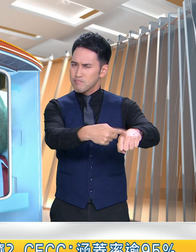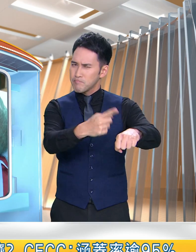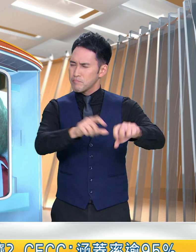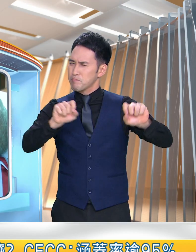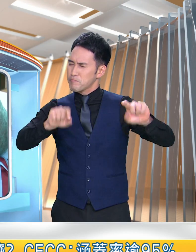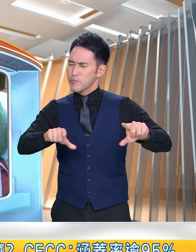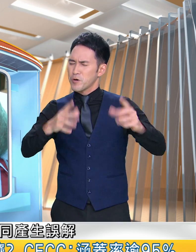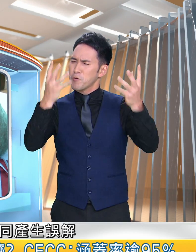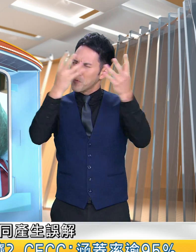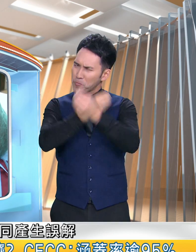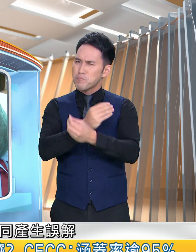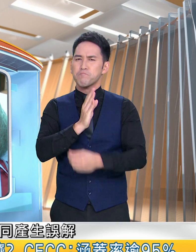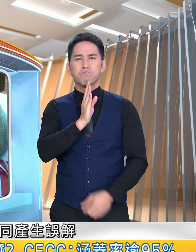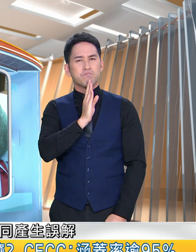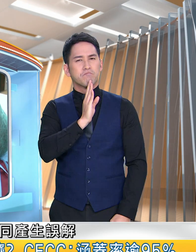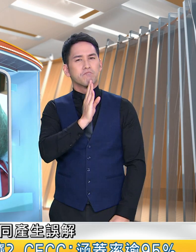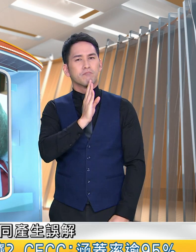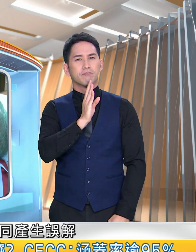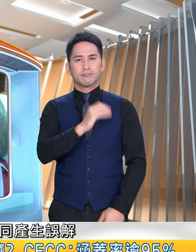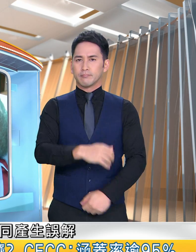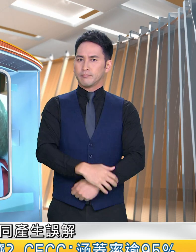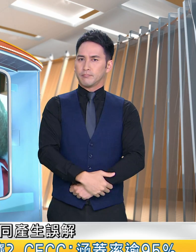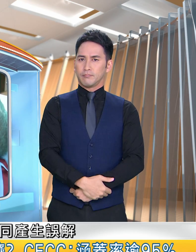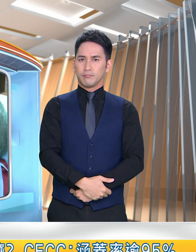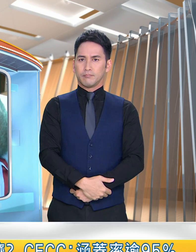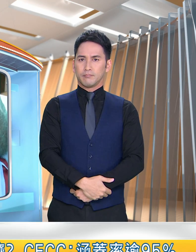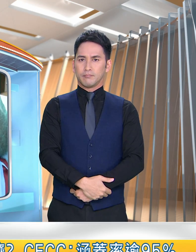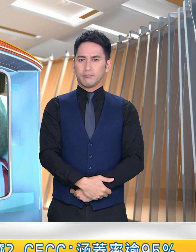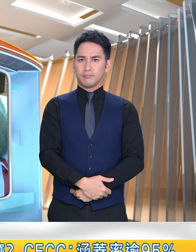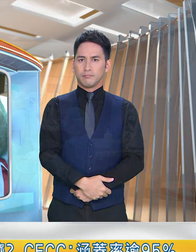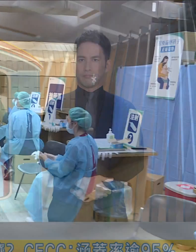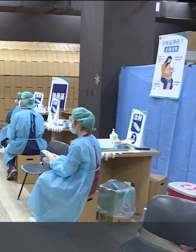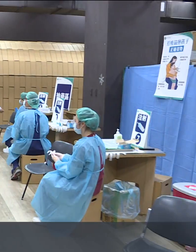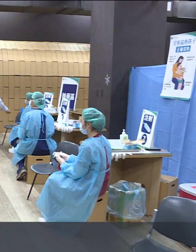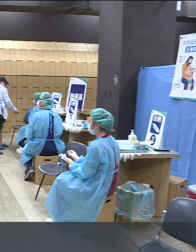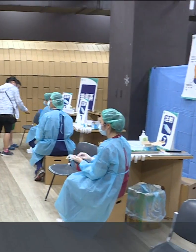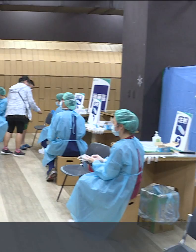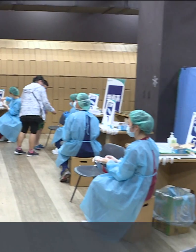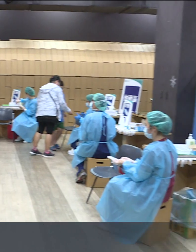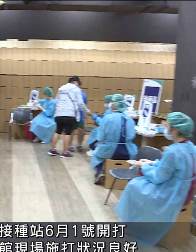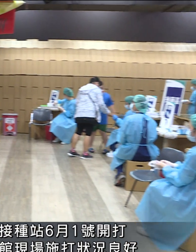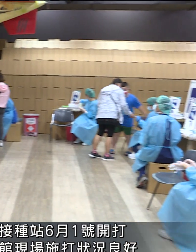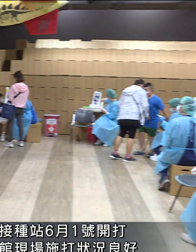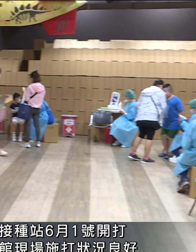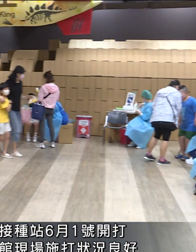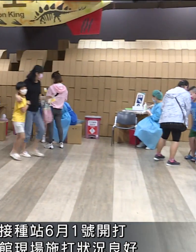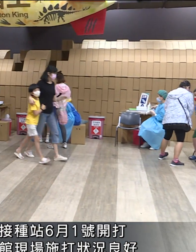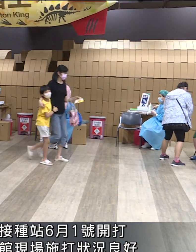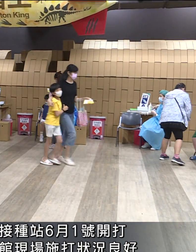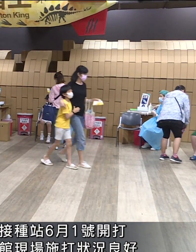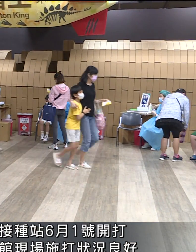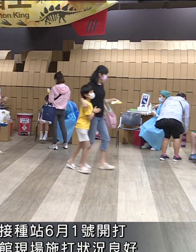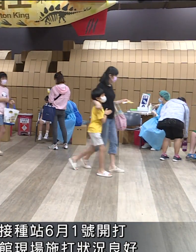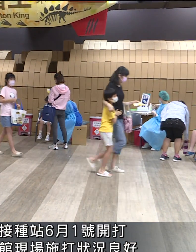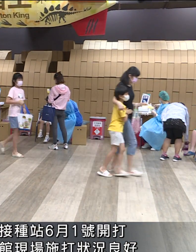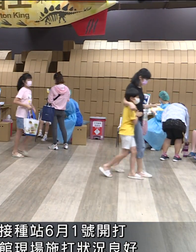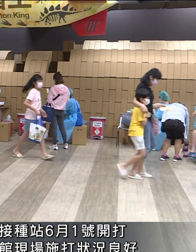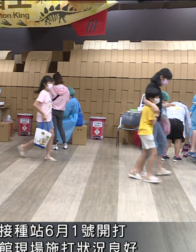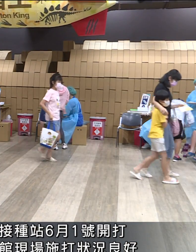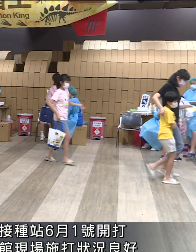可能是计算方式不同产生误解。 六都儿童疫苗大型接种站6月1号开打，台中自然科